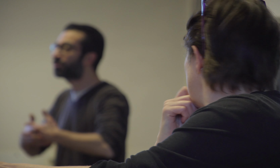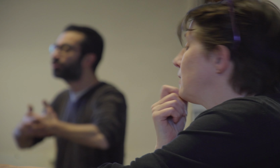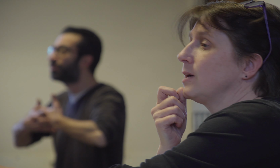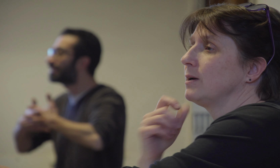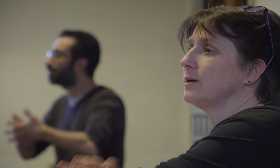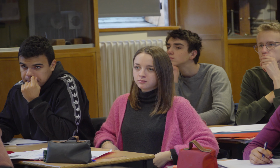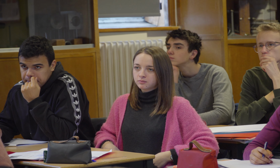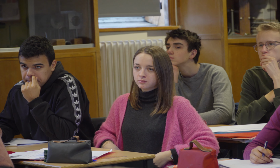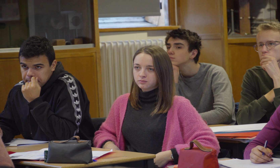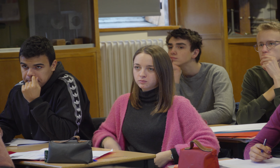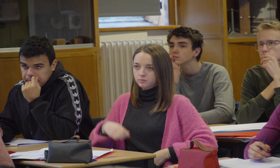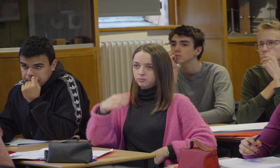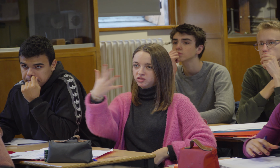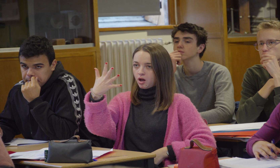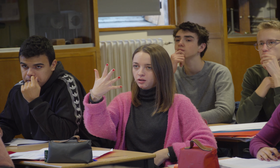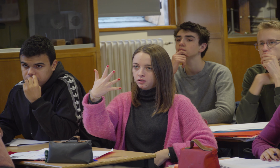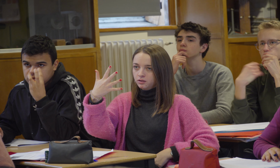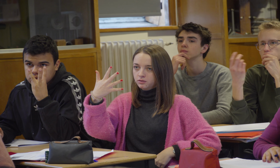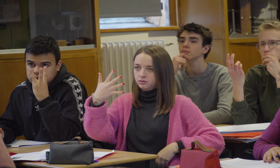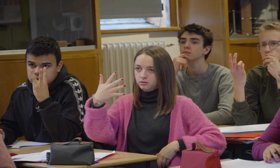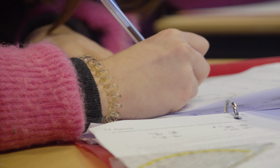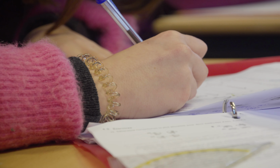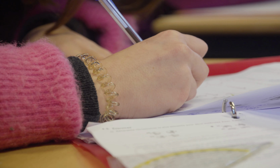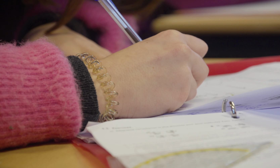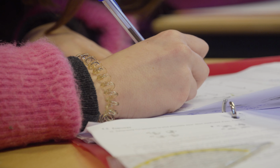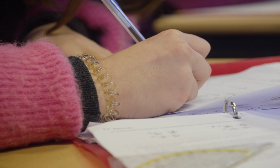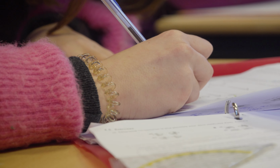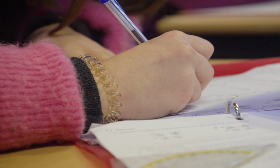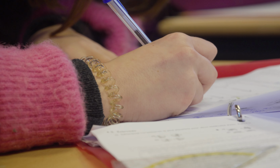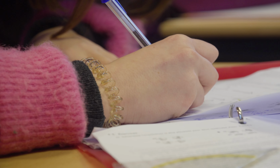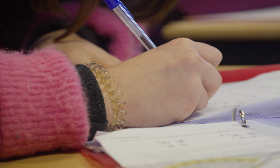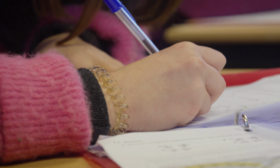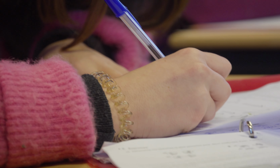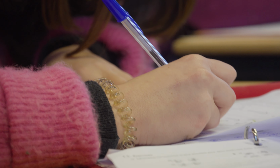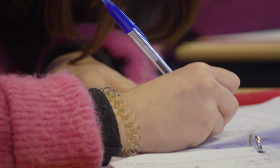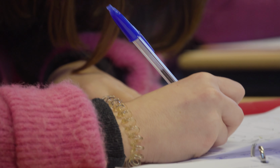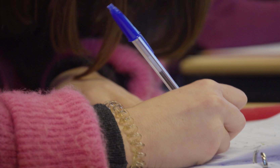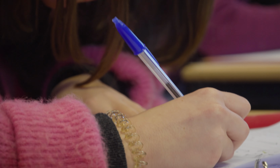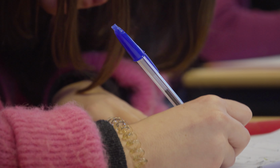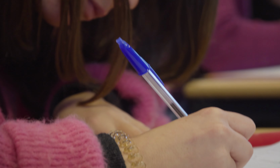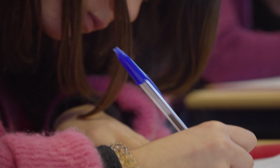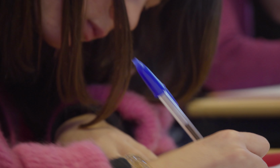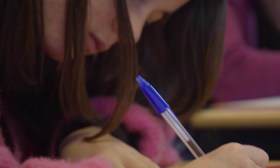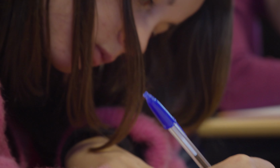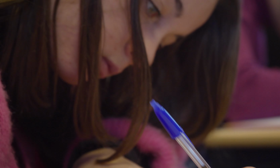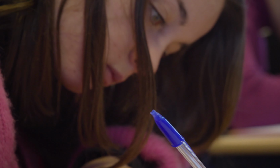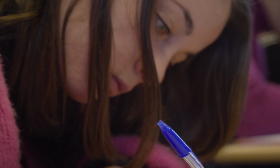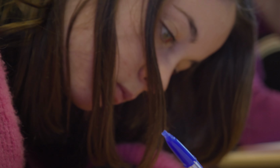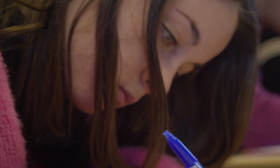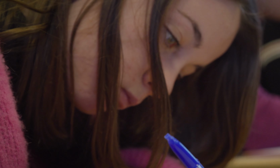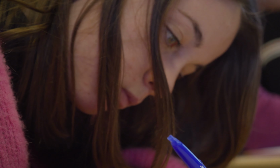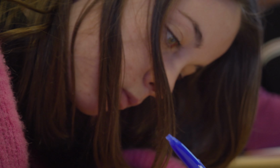Je ne sais pas que je vous pose la question. J'aimerais bien savoir si vous avez une idée de comment ça pourrait se passer puisque vous avez tous les éléments entre vos